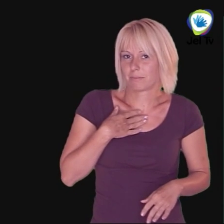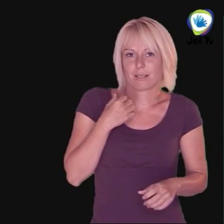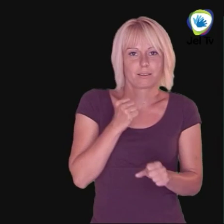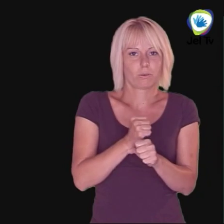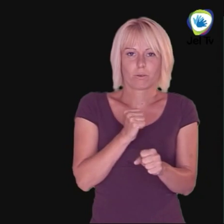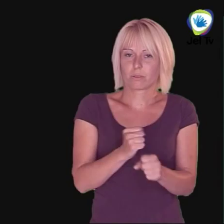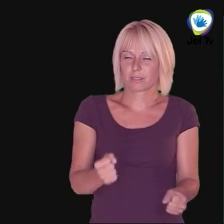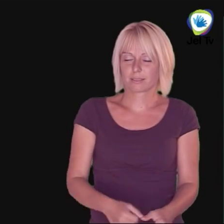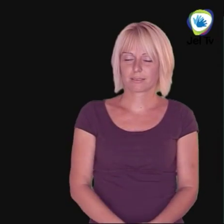dolgozni.